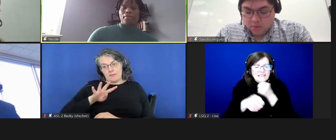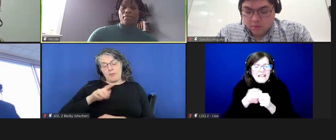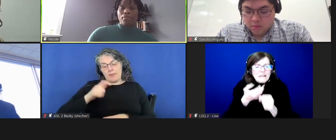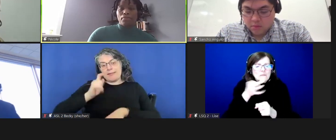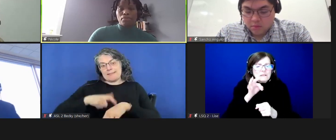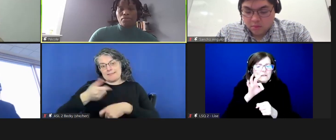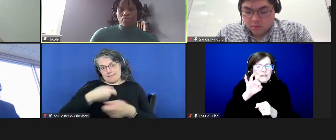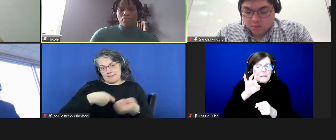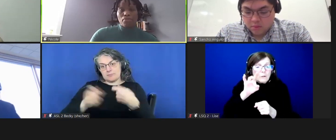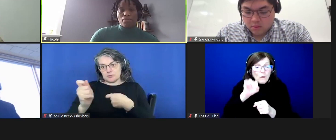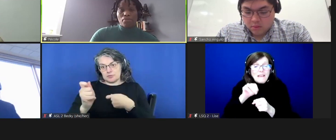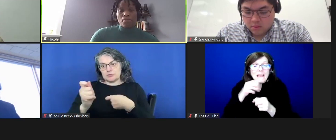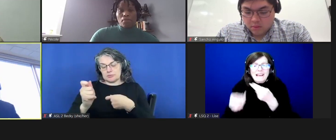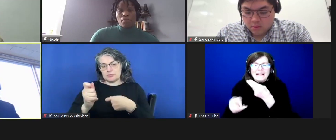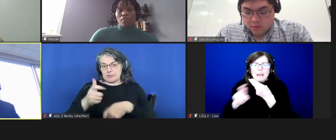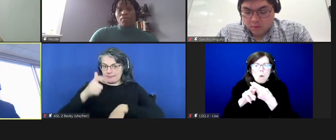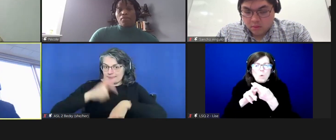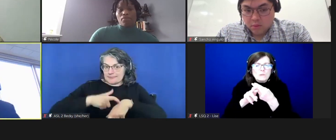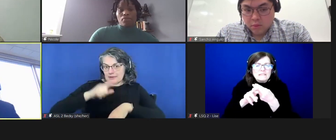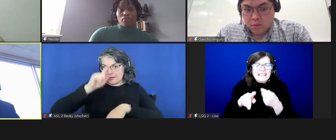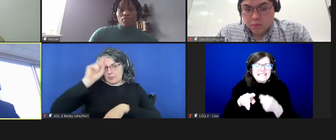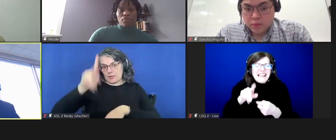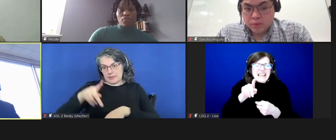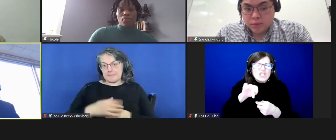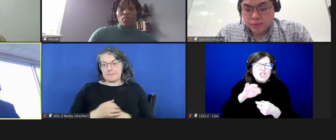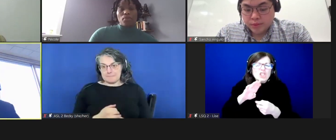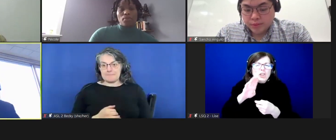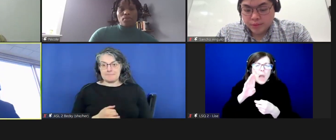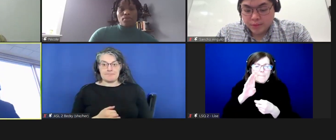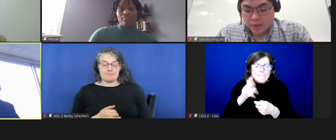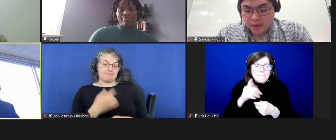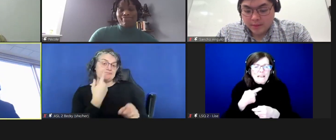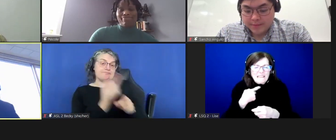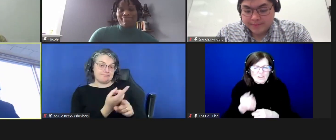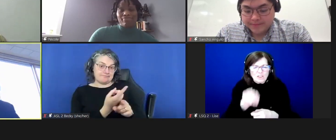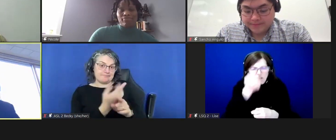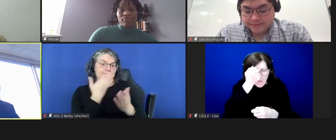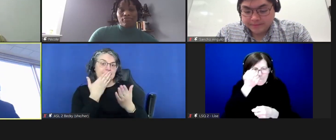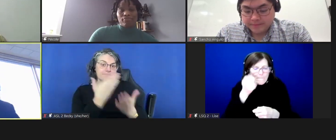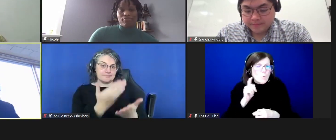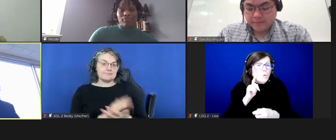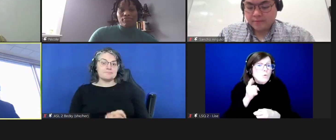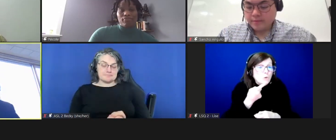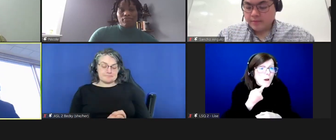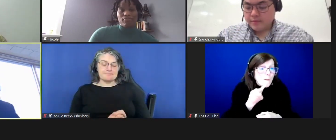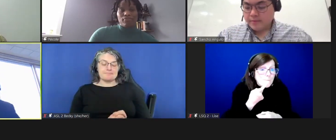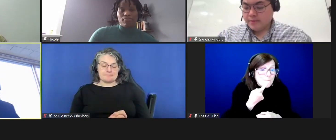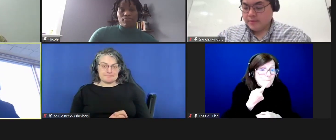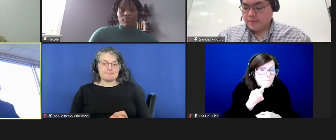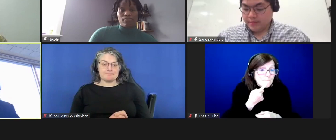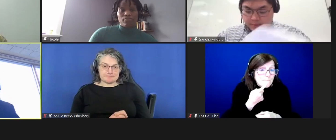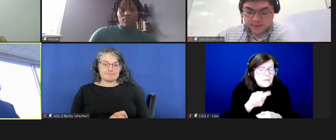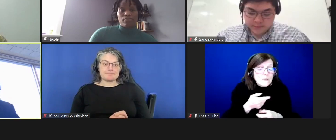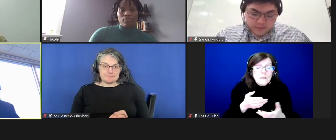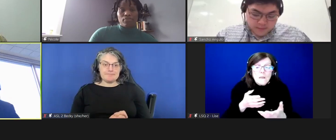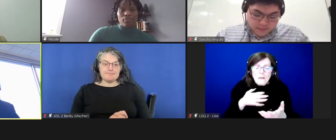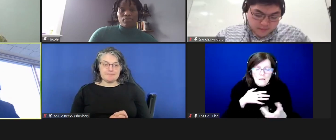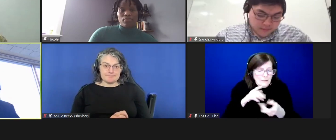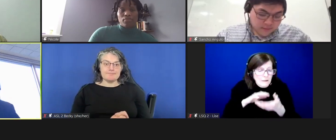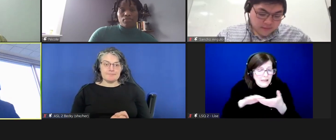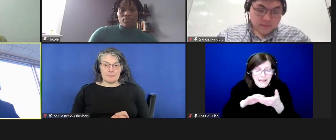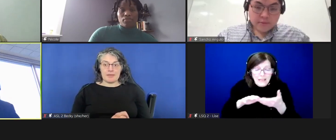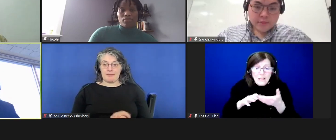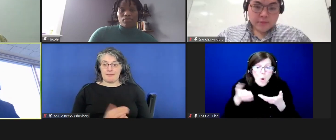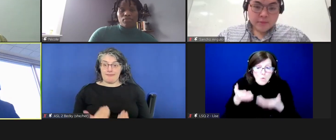is dumb ». Non, mais aujourd'hui, ce serait plus excusable. Non, il n'y a plus d'excuses aujourd'hui, c'est vrai. Merci beaucoup, Nicole.